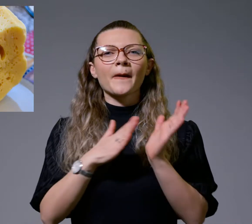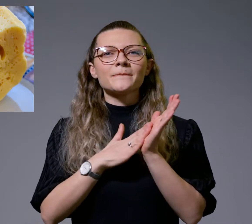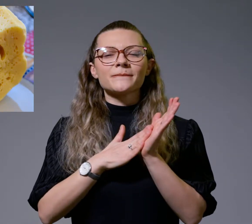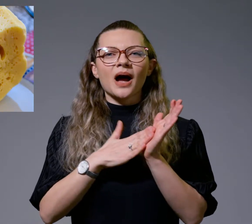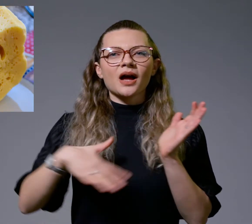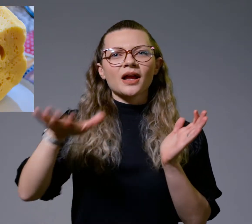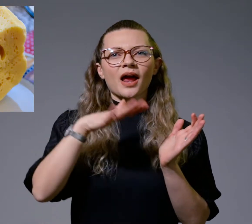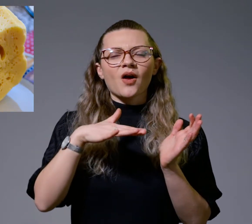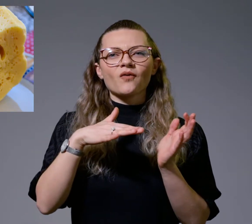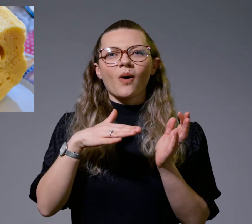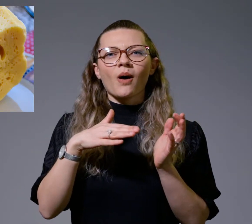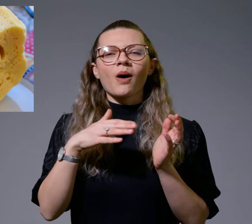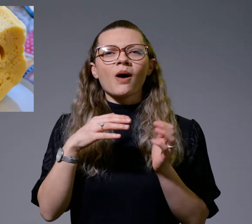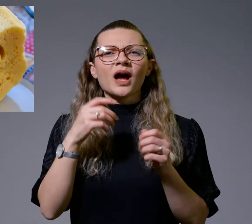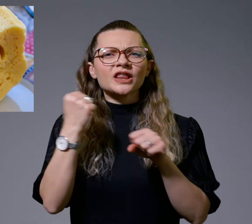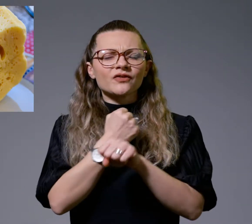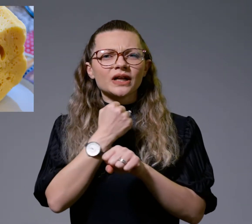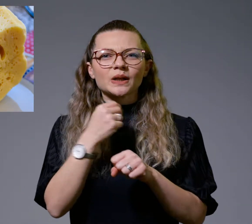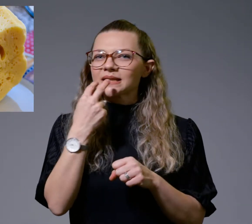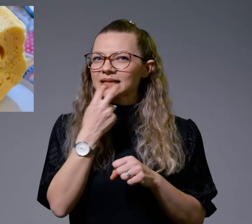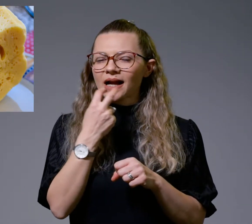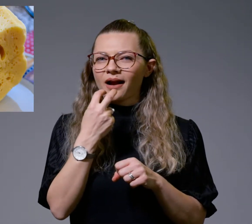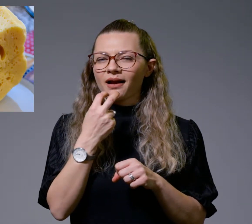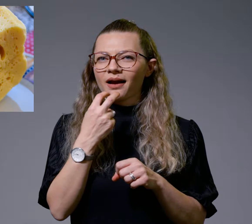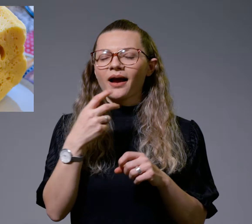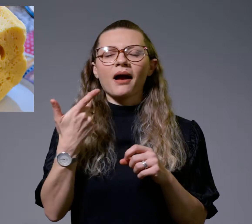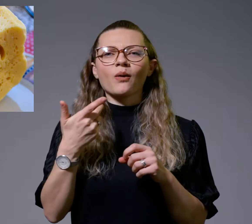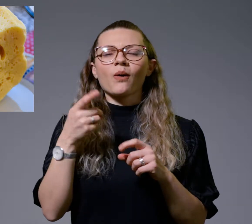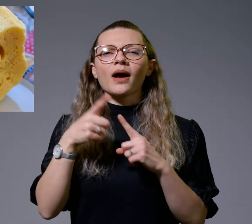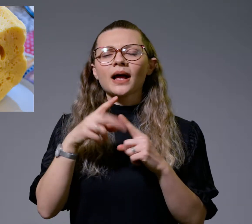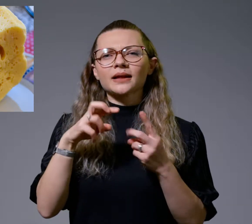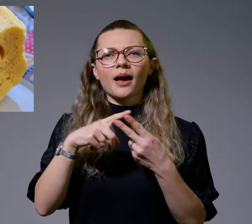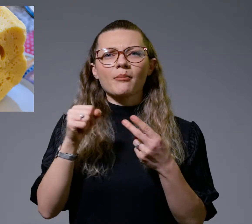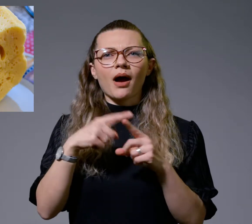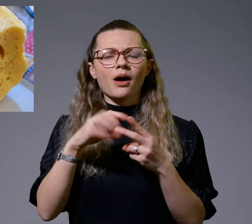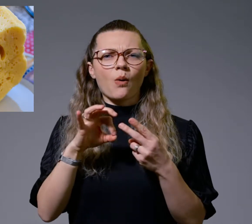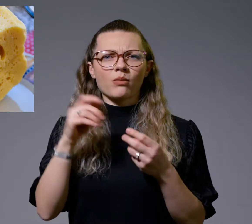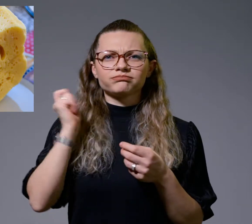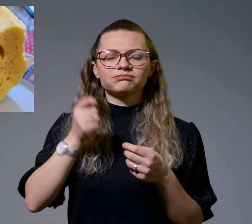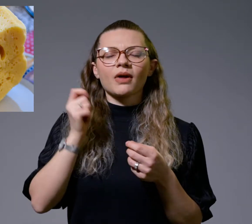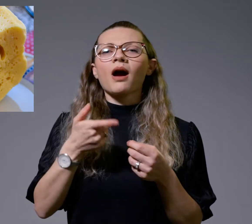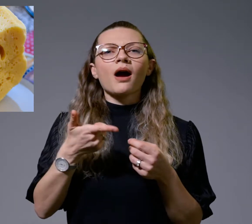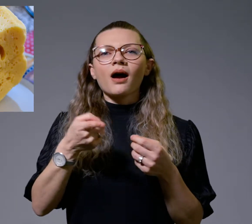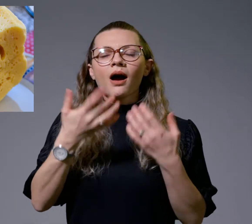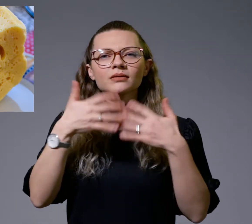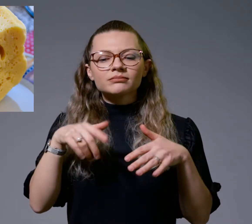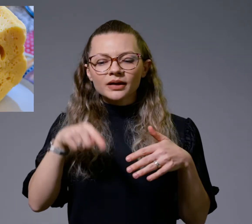Мариовско биено, тепано сирење. Биеното сирење е автохтон производ од